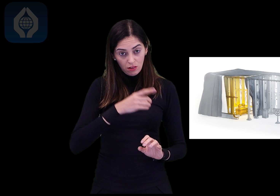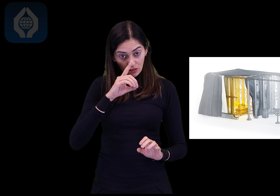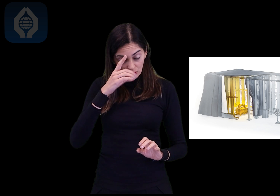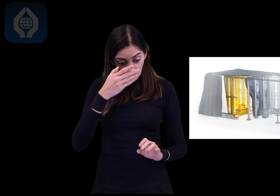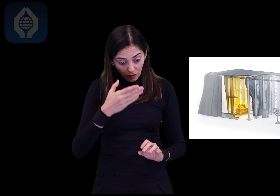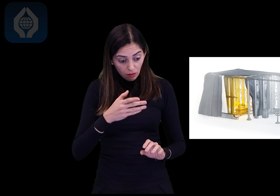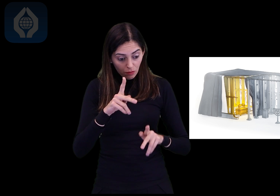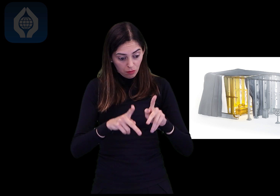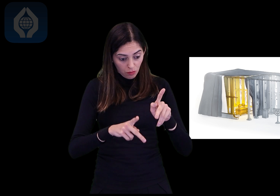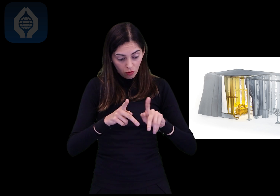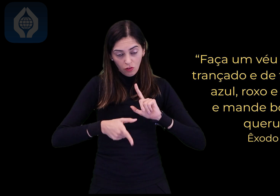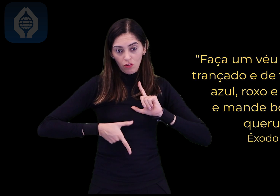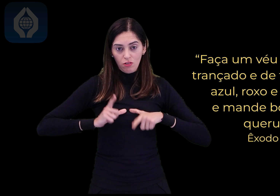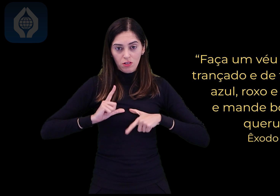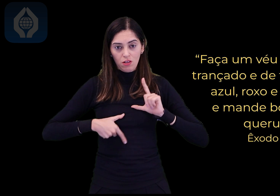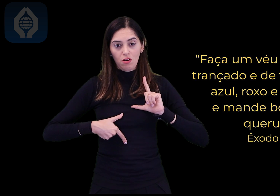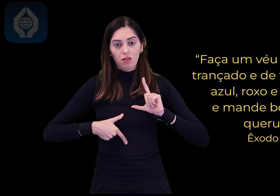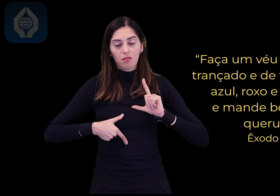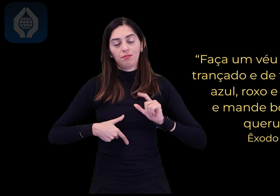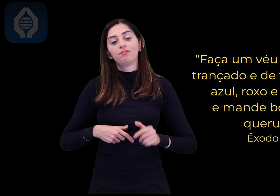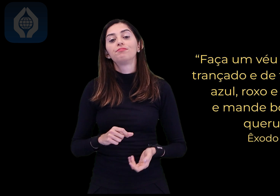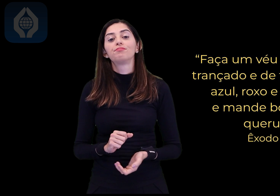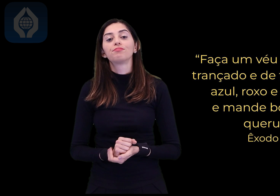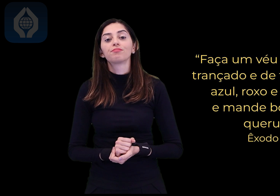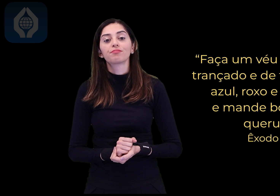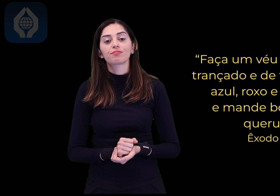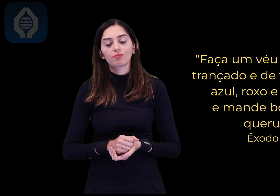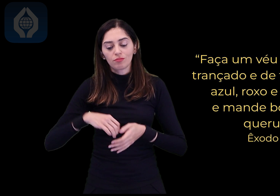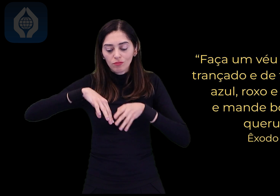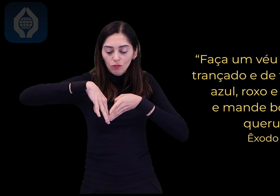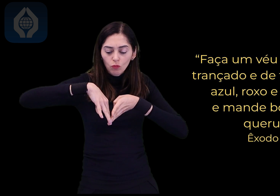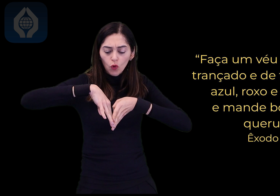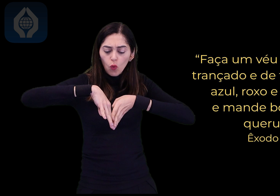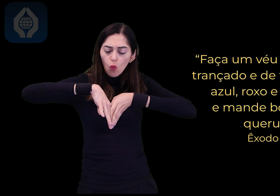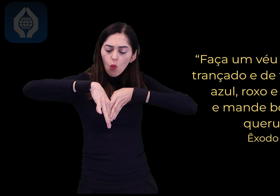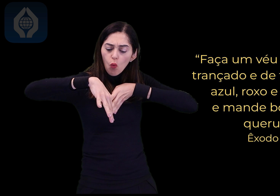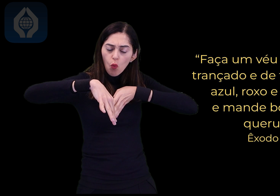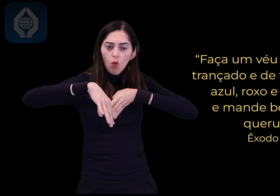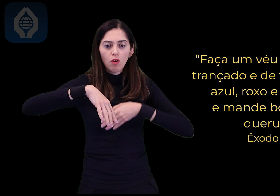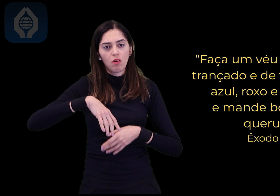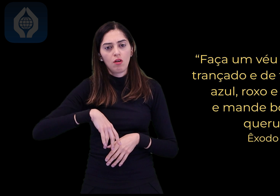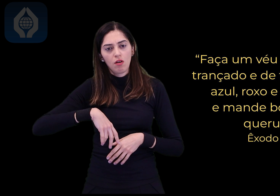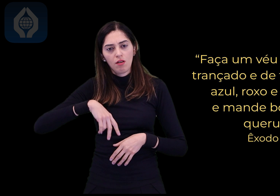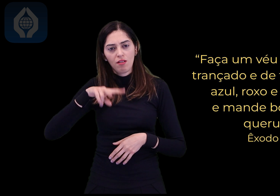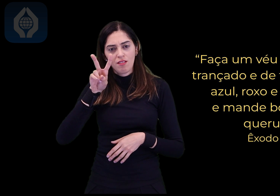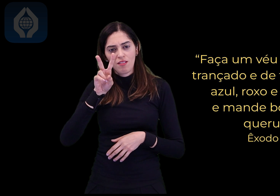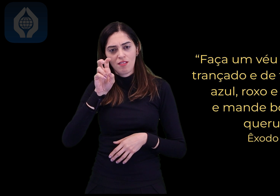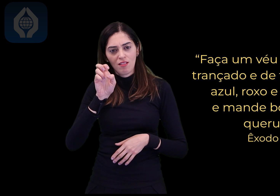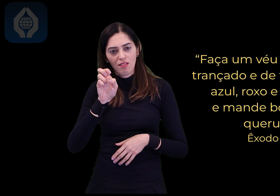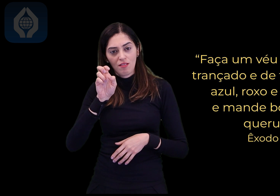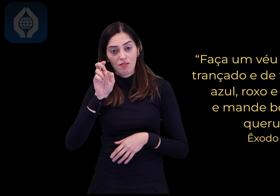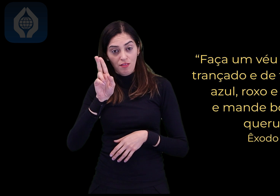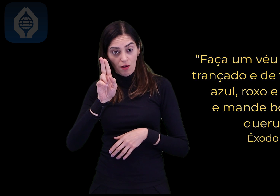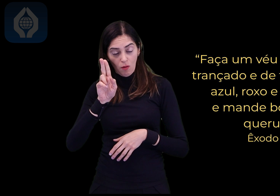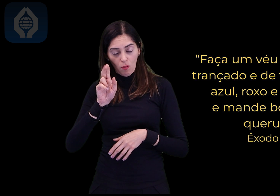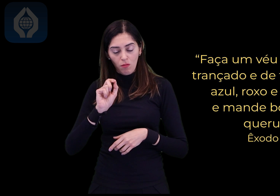Israel. H. O véu. Êxodo 26, 31 a 33 diz: faça um véu de linho